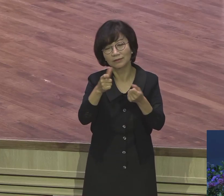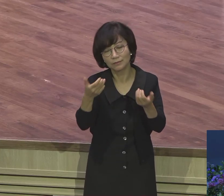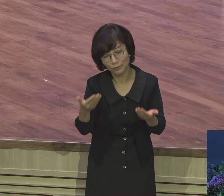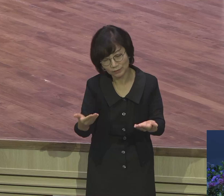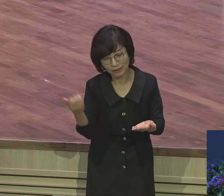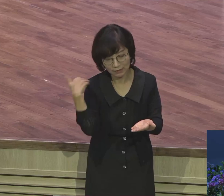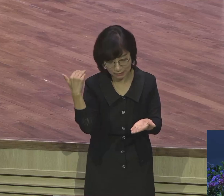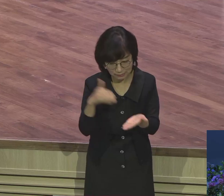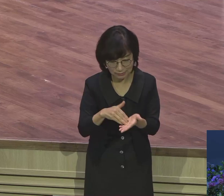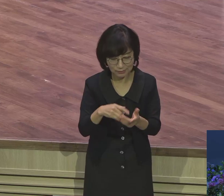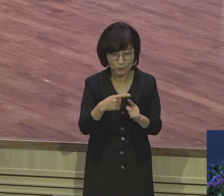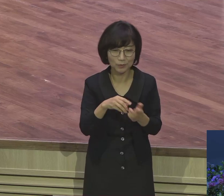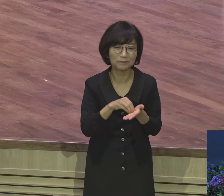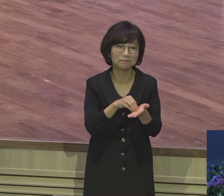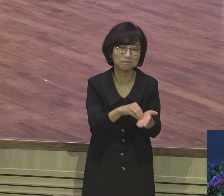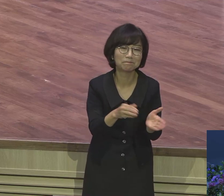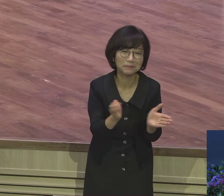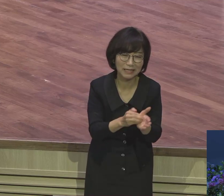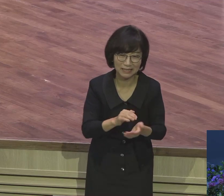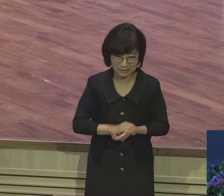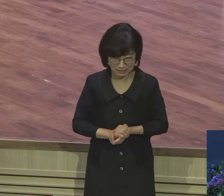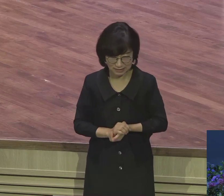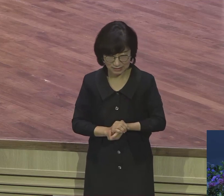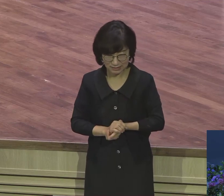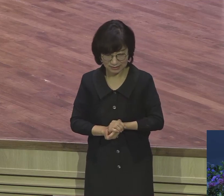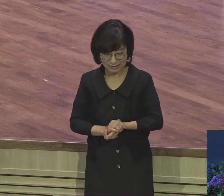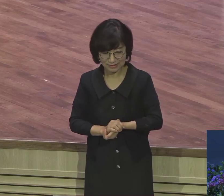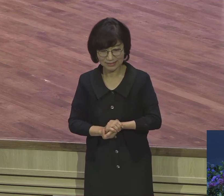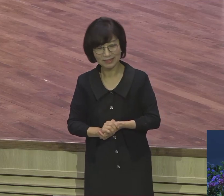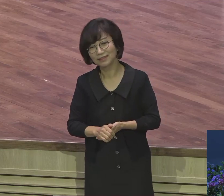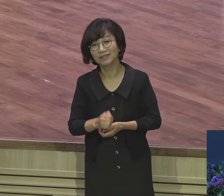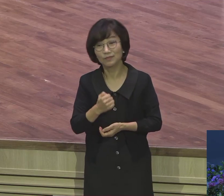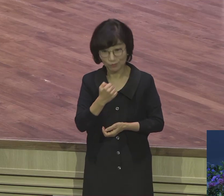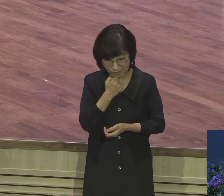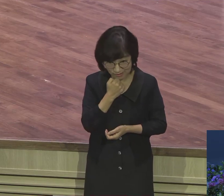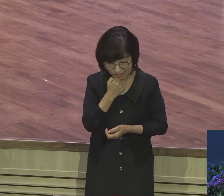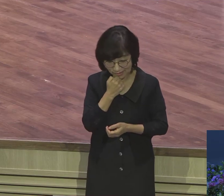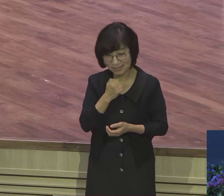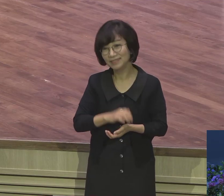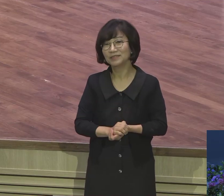사람 통해서 시험 당한다니 시험 당한 게 별게 있겠어요. 뻔하지.